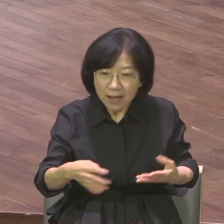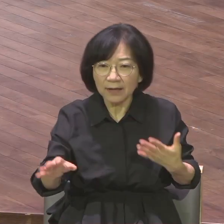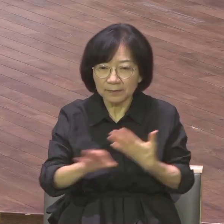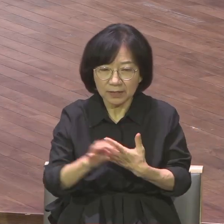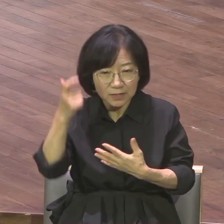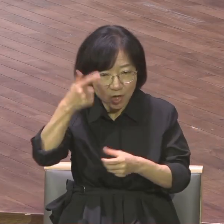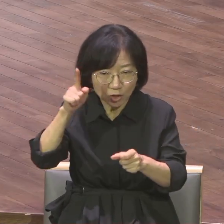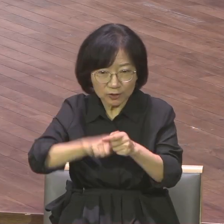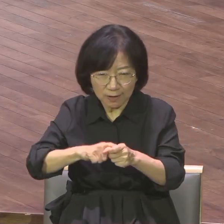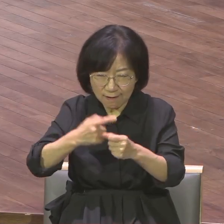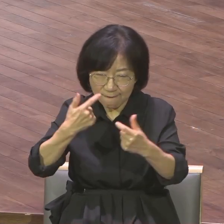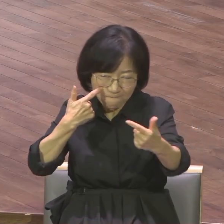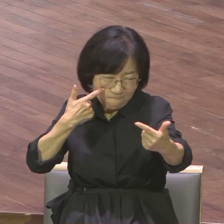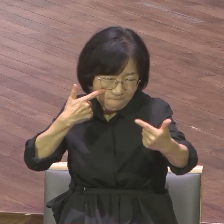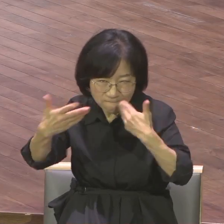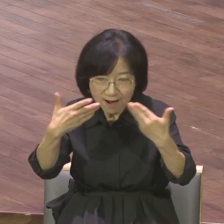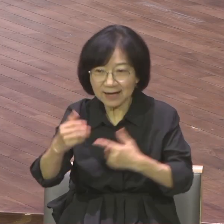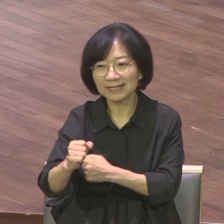높아진다.